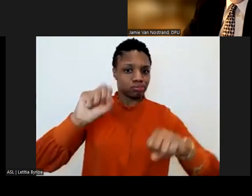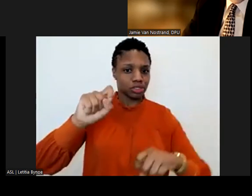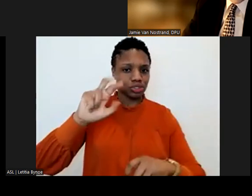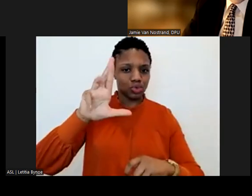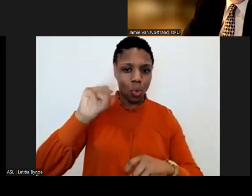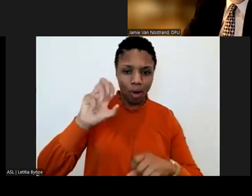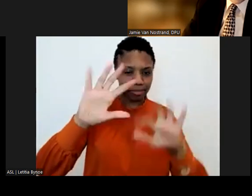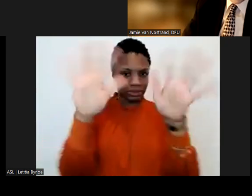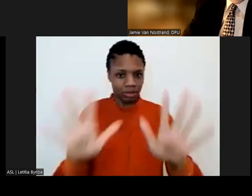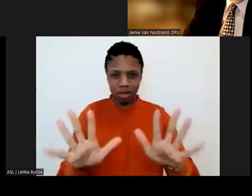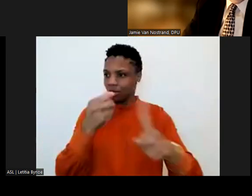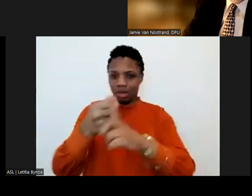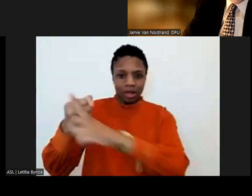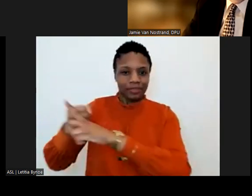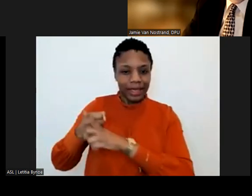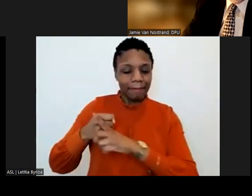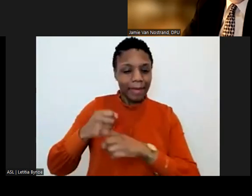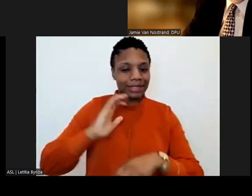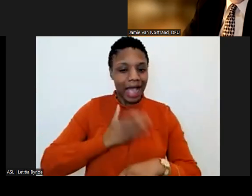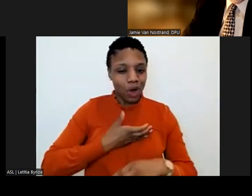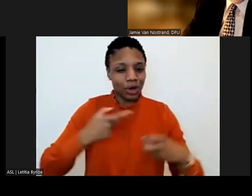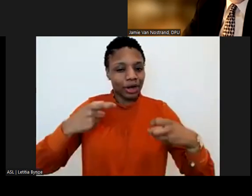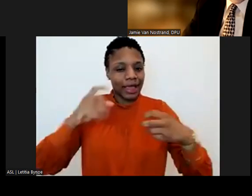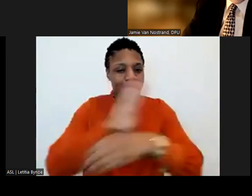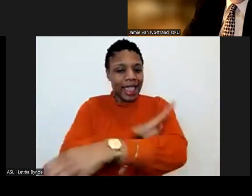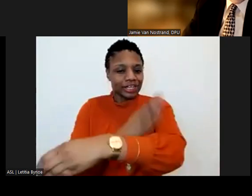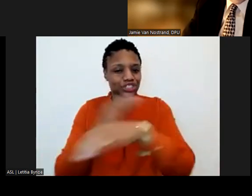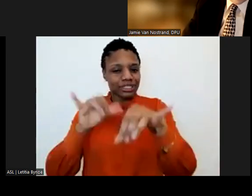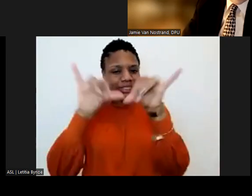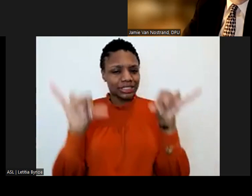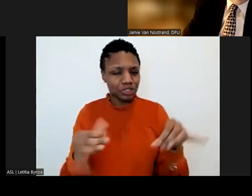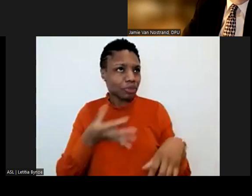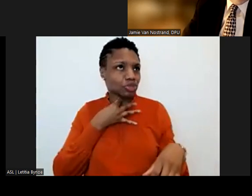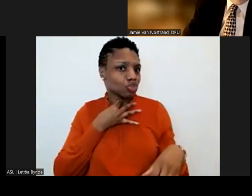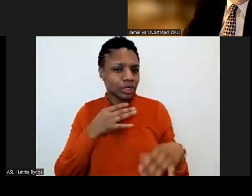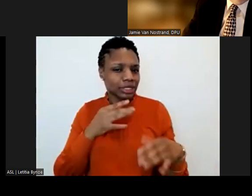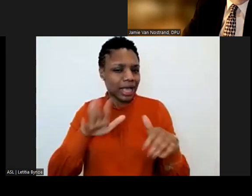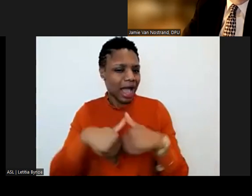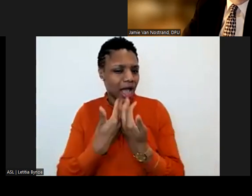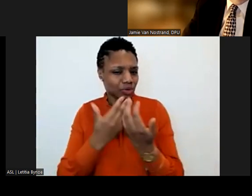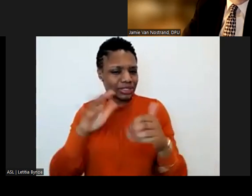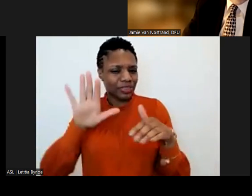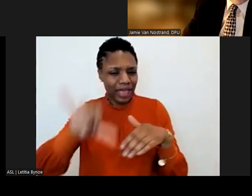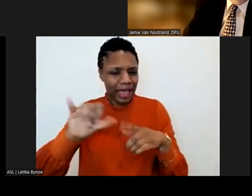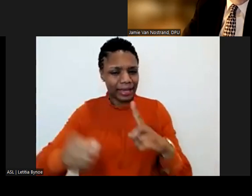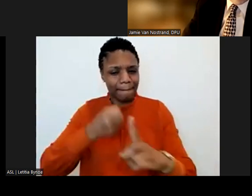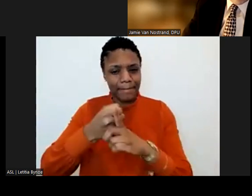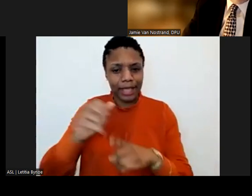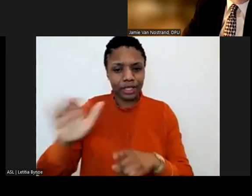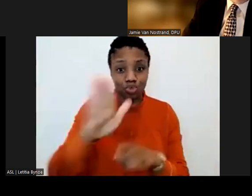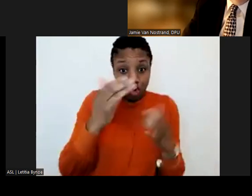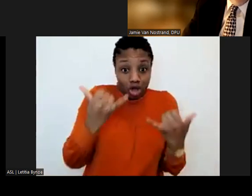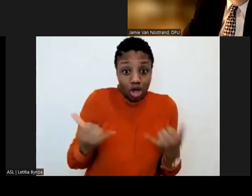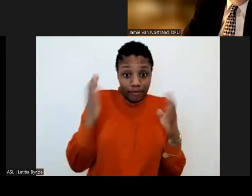semanalmente experimentando tormentas y nuestro sistema eléctrico está